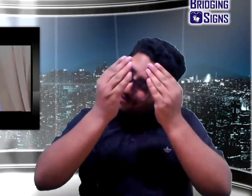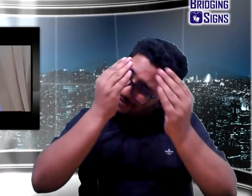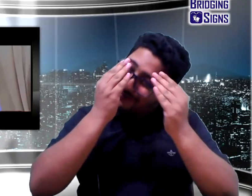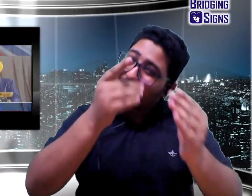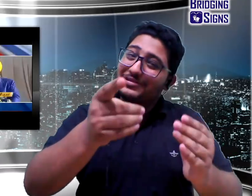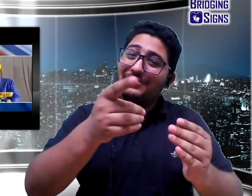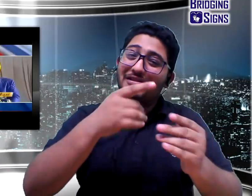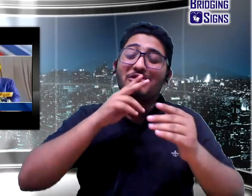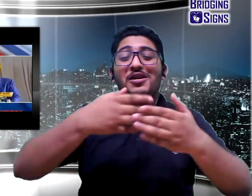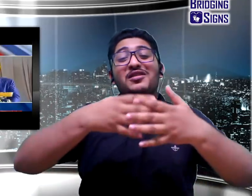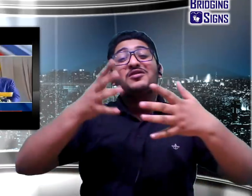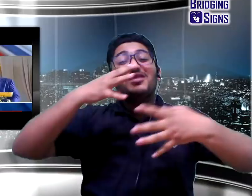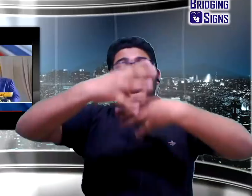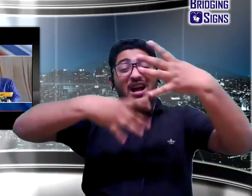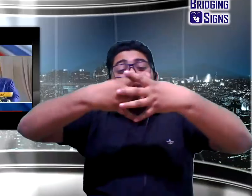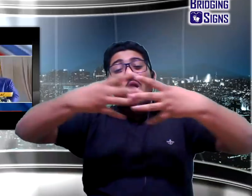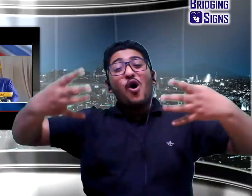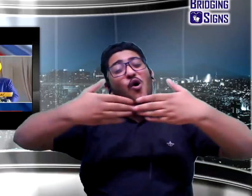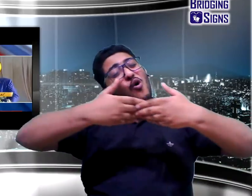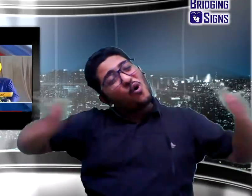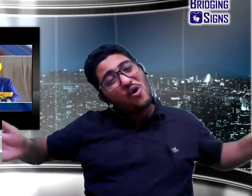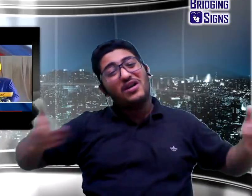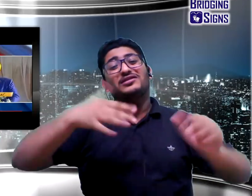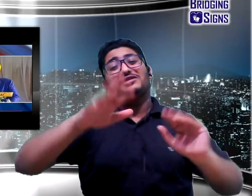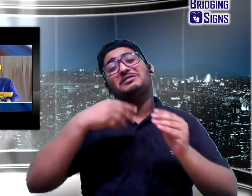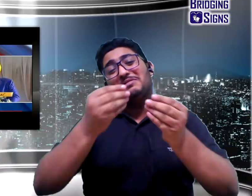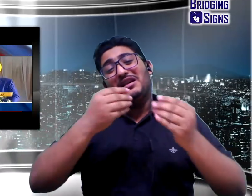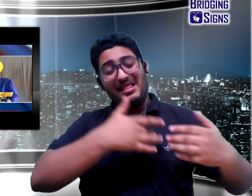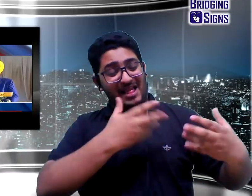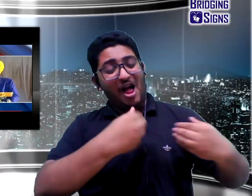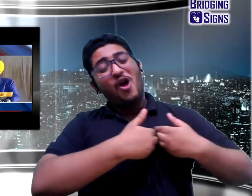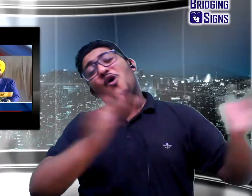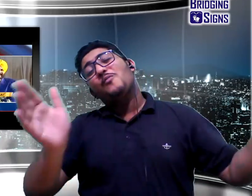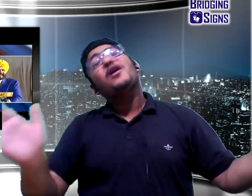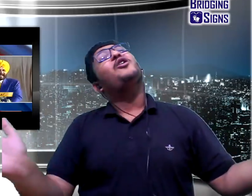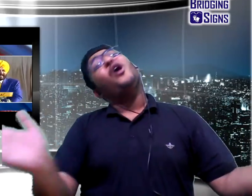और कहिंदा बॉर्डर खोलो भाजी, बॉर्डर खोलो, दिल खोलो।